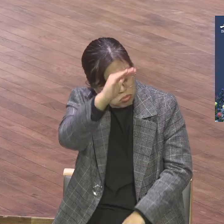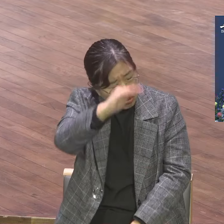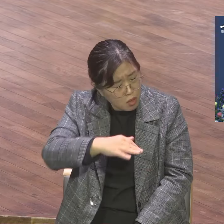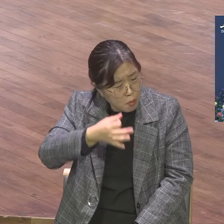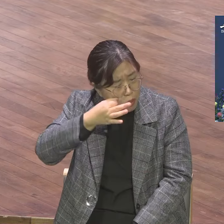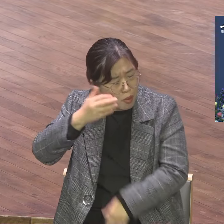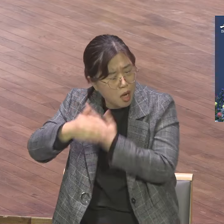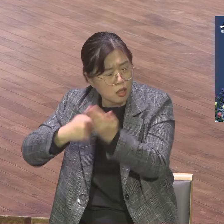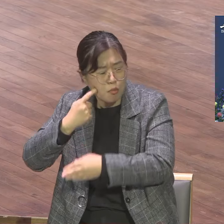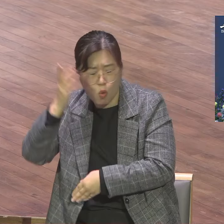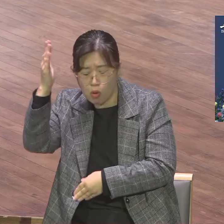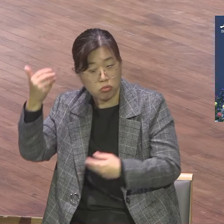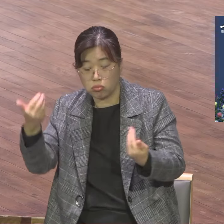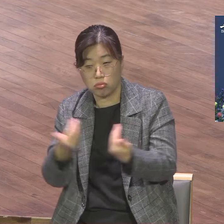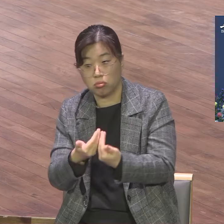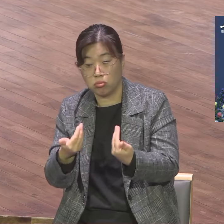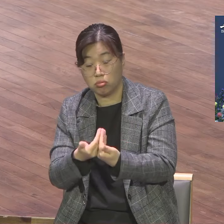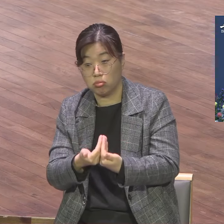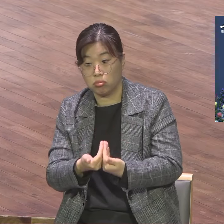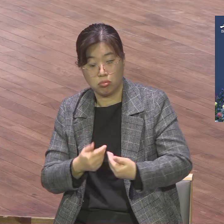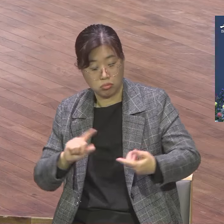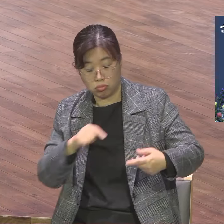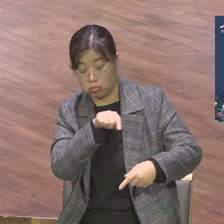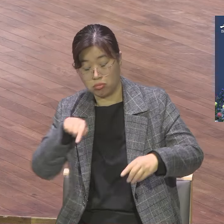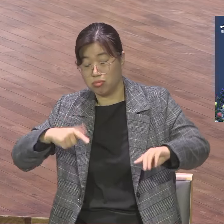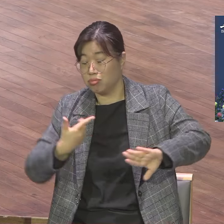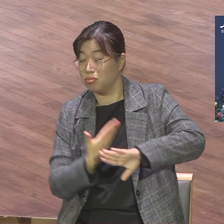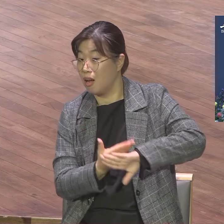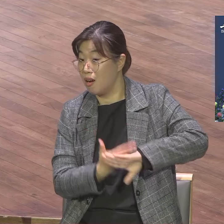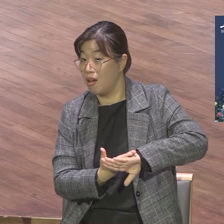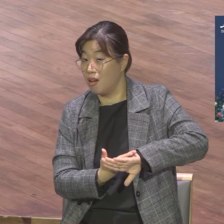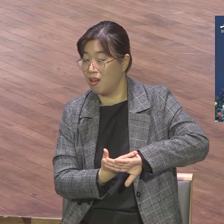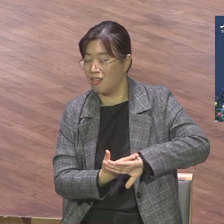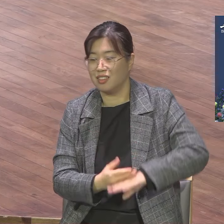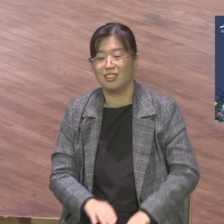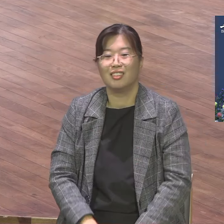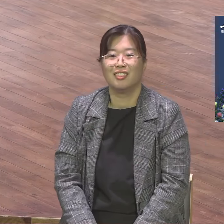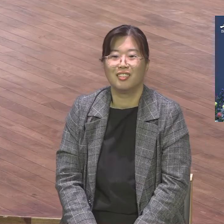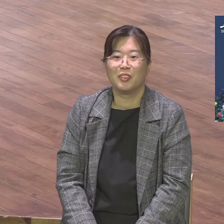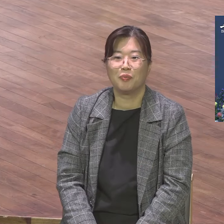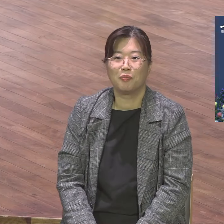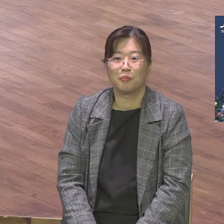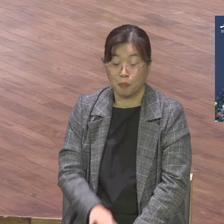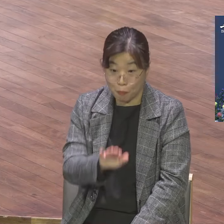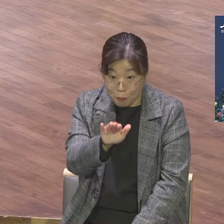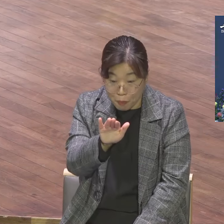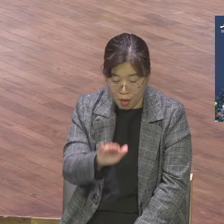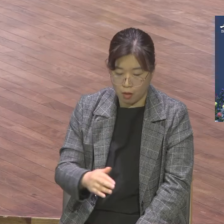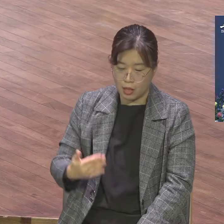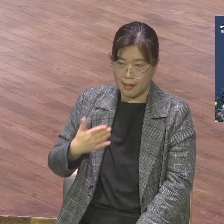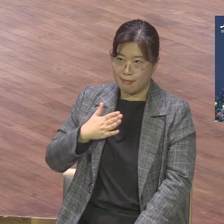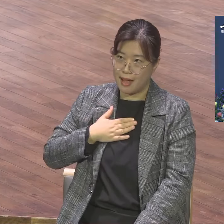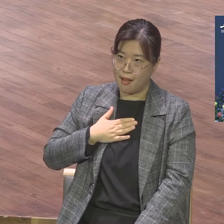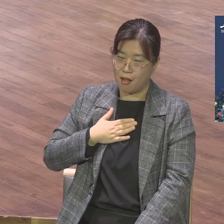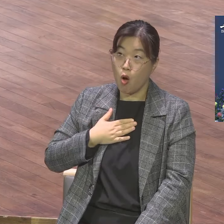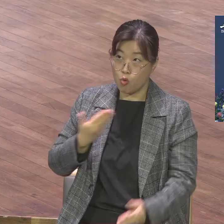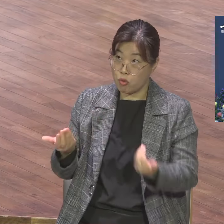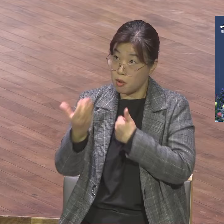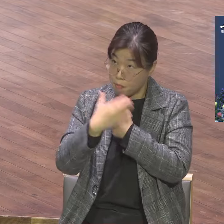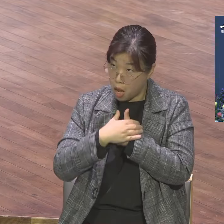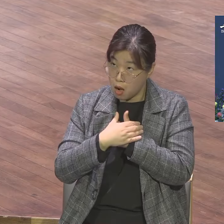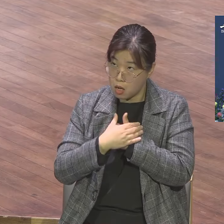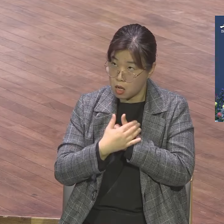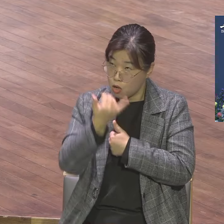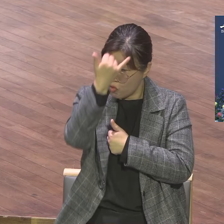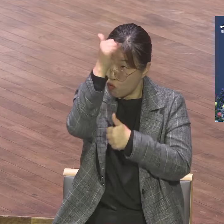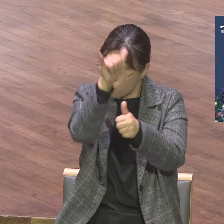모든 것을 해도 하나님 영광을 위해 할 경우에는 시험 될 일이 없어요. 낙심할 것도 없어요. 하나님 영광을